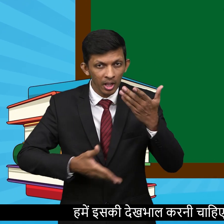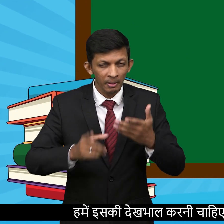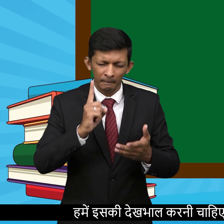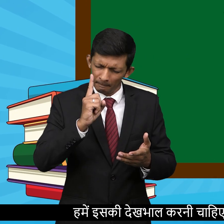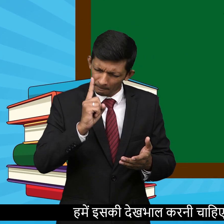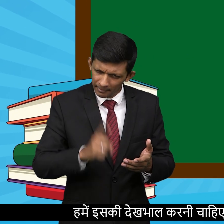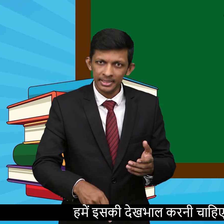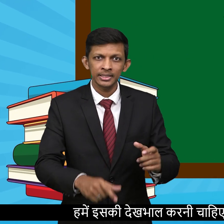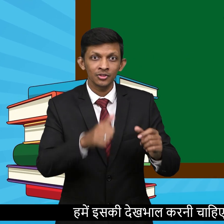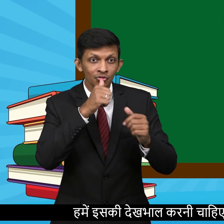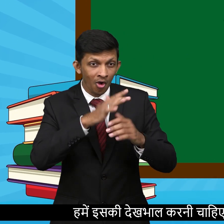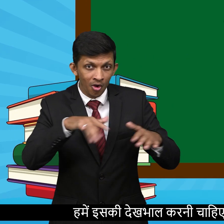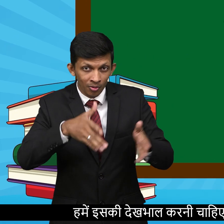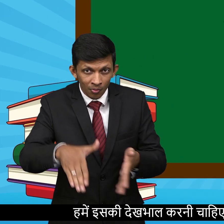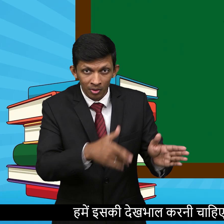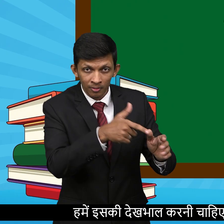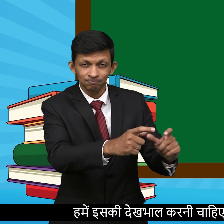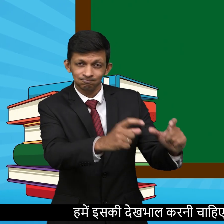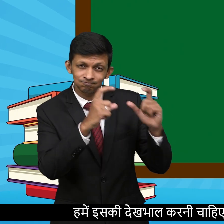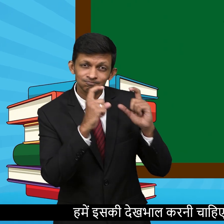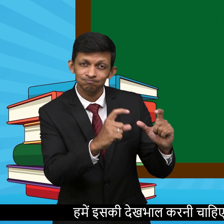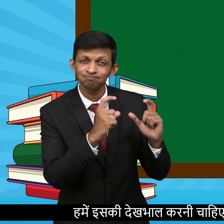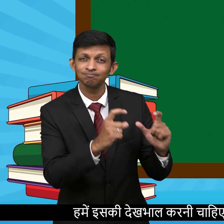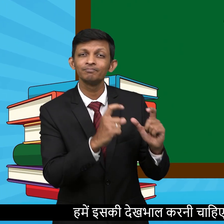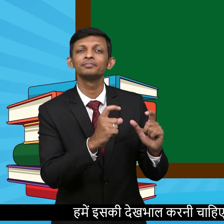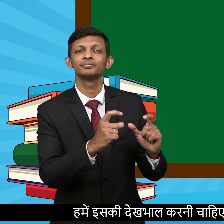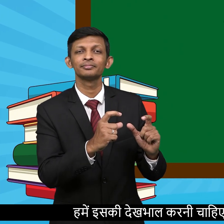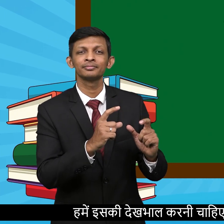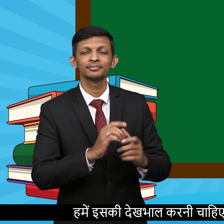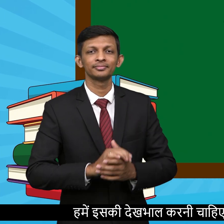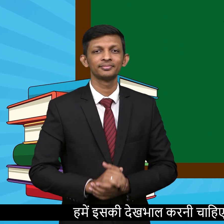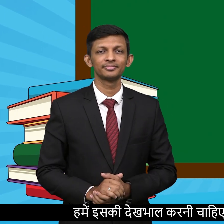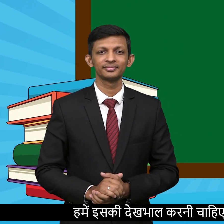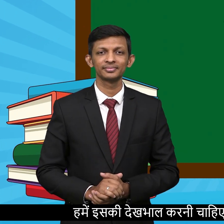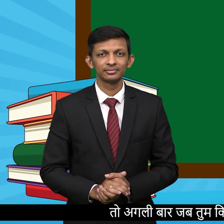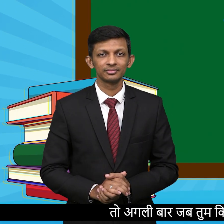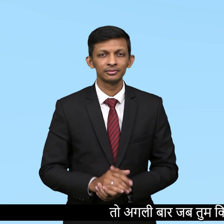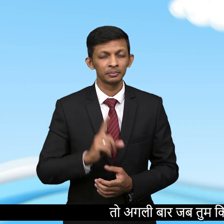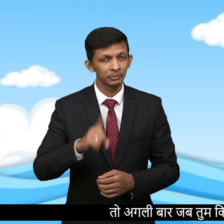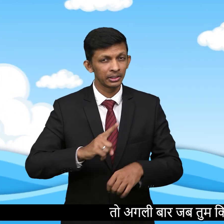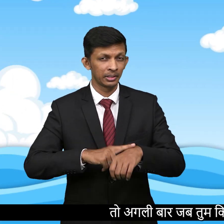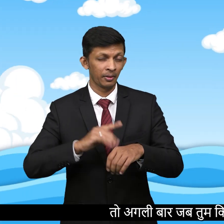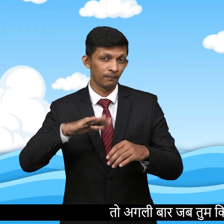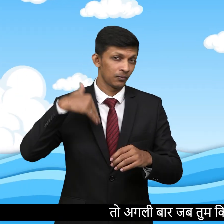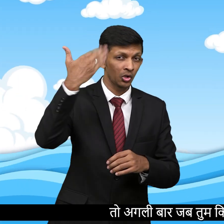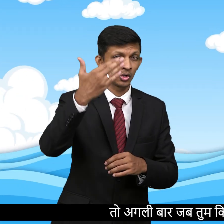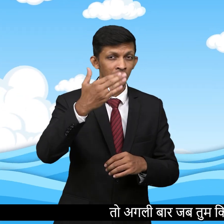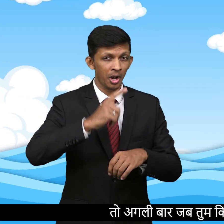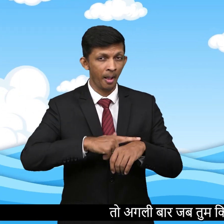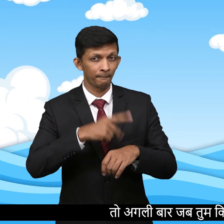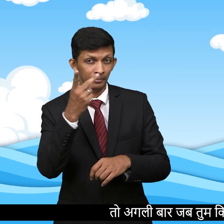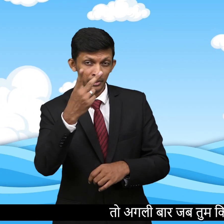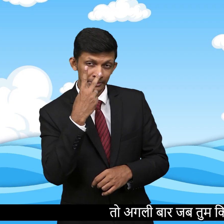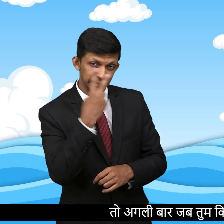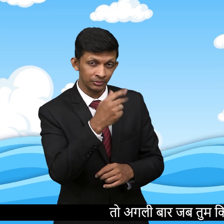हमें इसकी देखभाल करनी चाहिए क्योंकि नदी हमारी देखभाल करती है। तो अगली बार जब तुम किसी